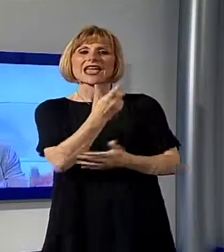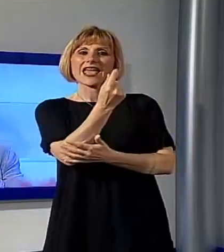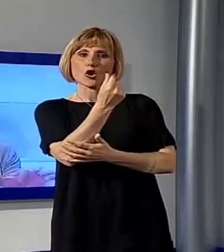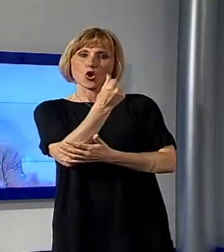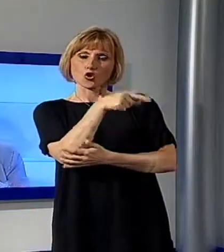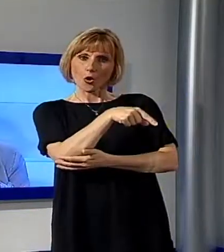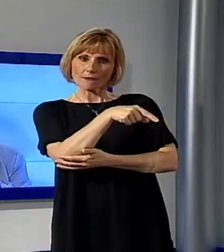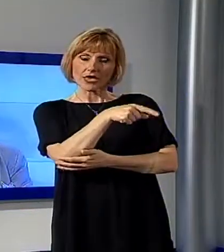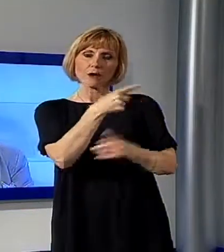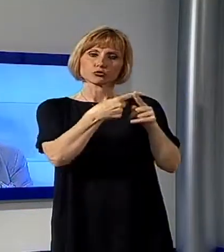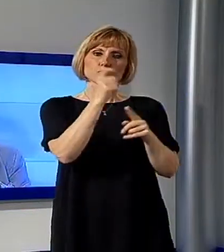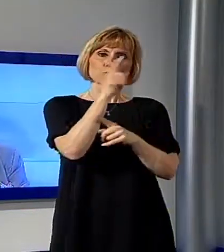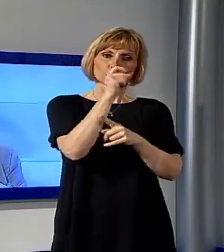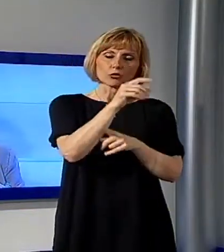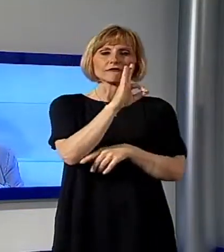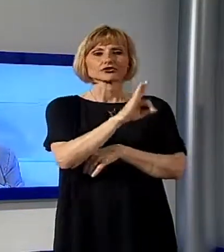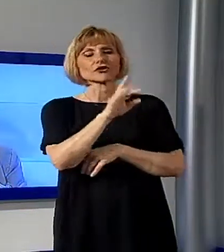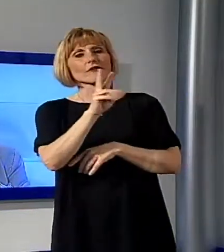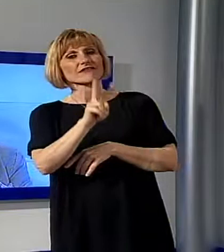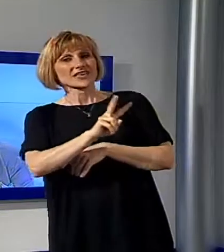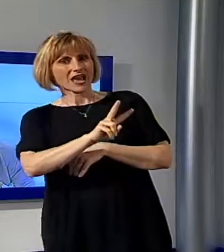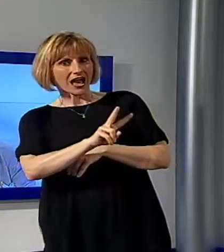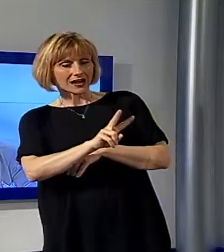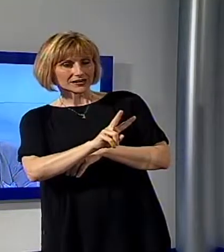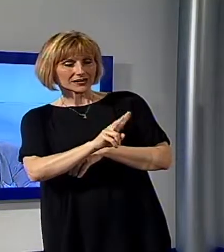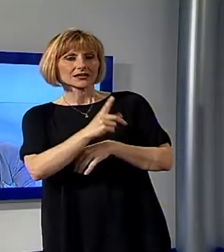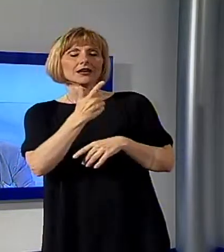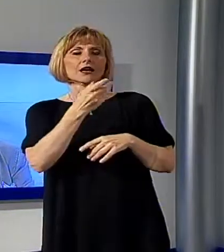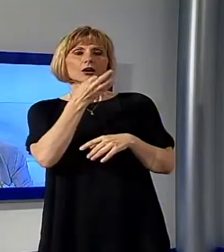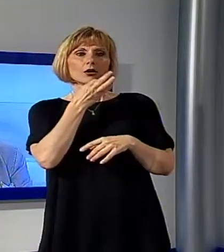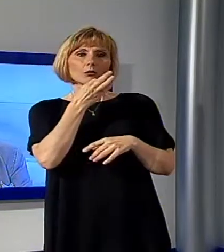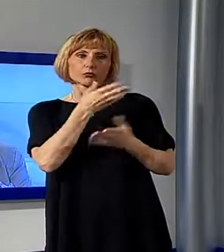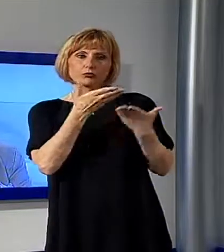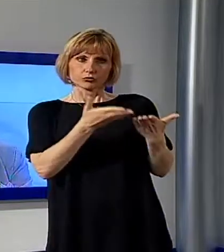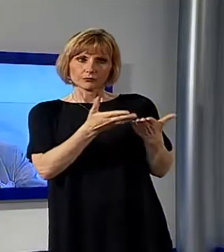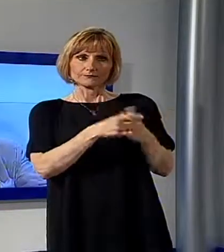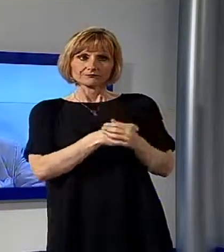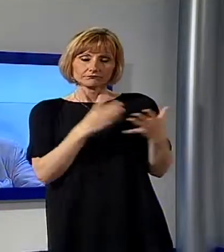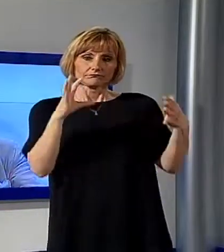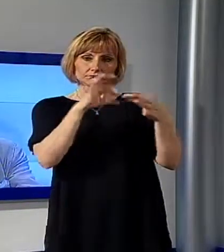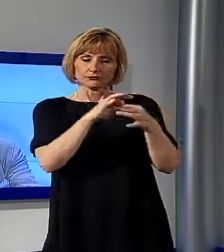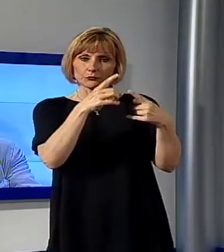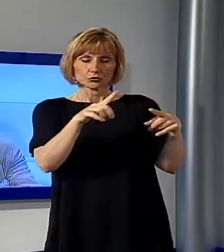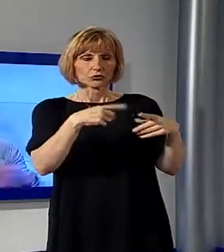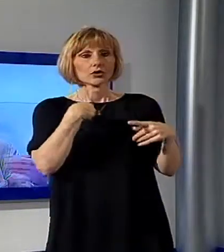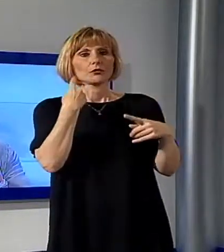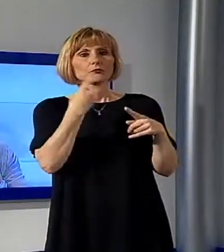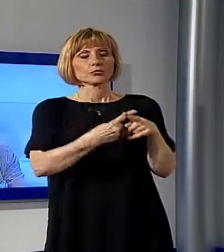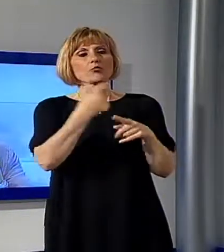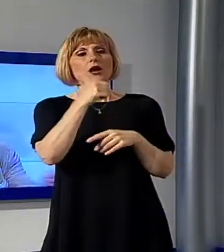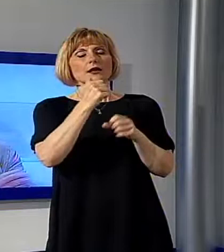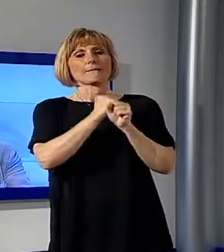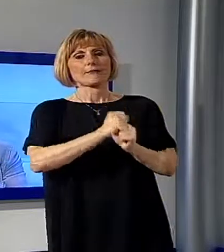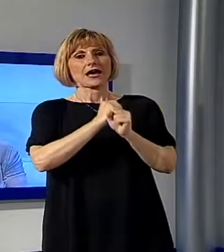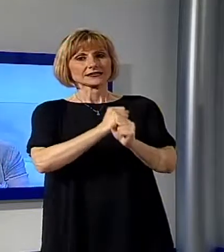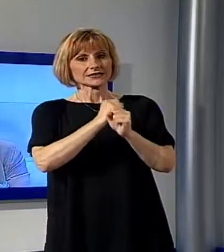riflessione tra economia e cultura con Francesco Bianchi, che è l'attuale sovrintendente del Maggio Musicale Fiorentino. E ancora una riflessione sulla pazienza